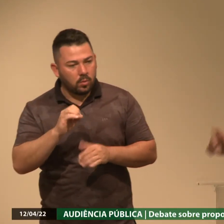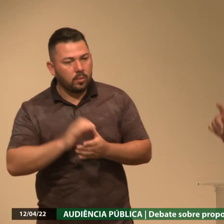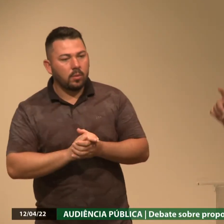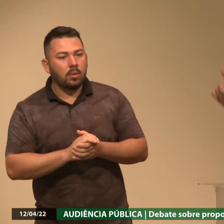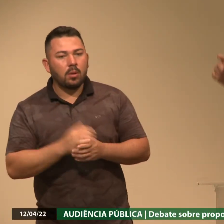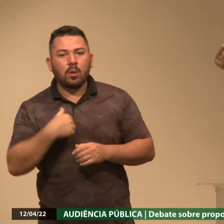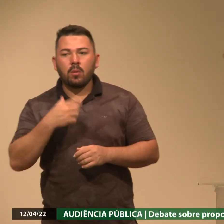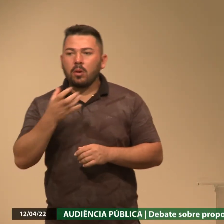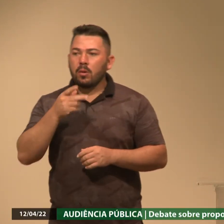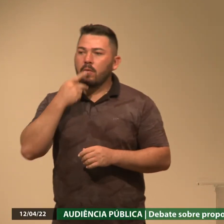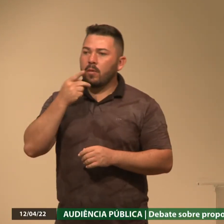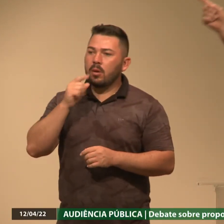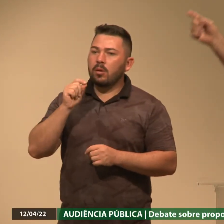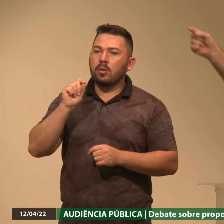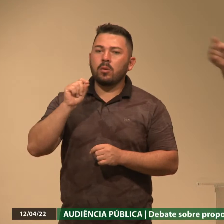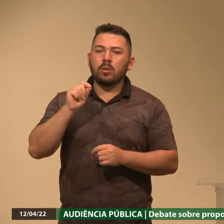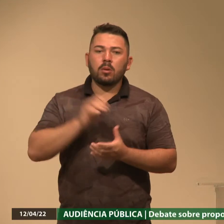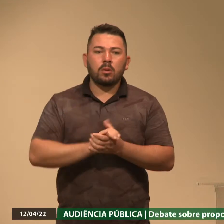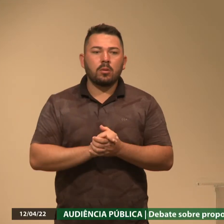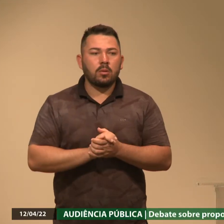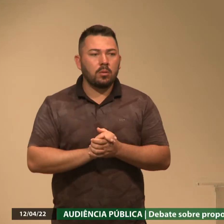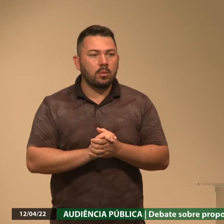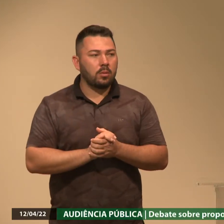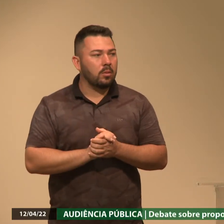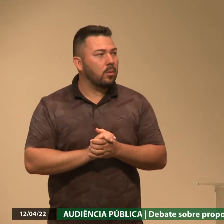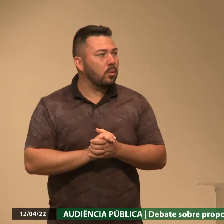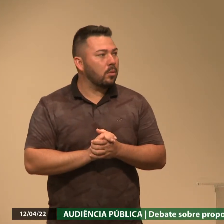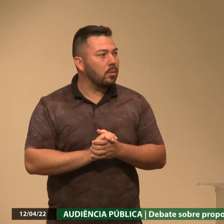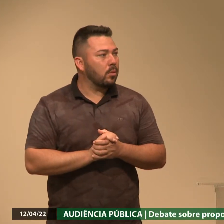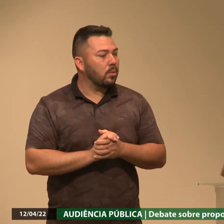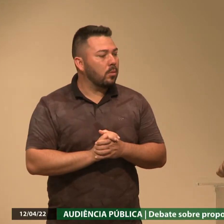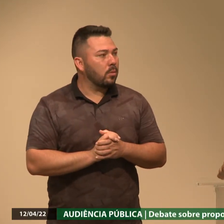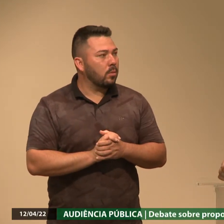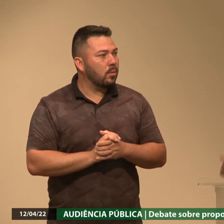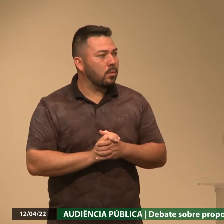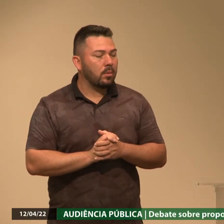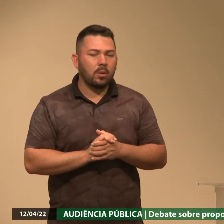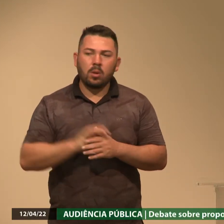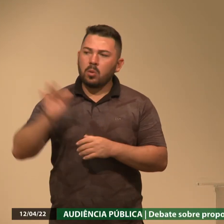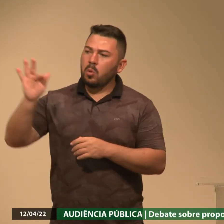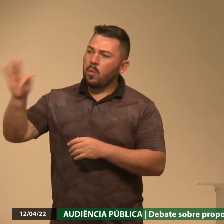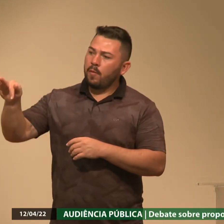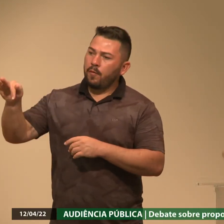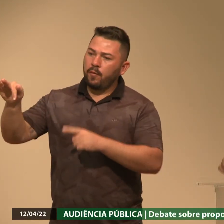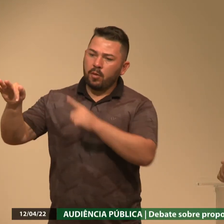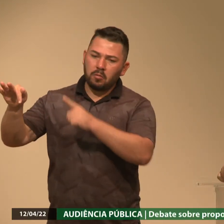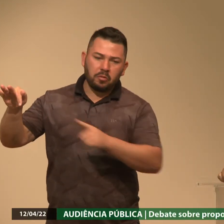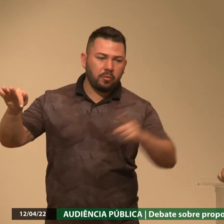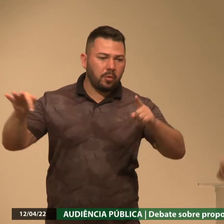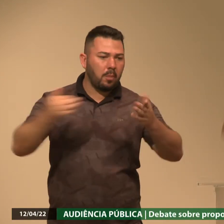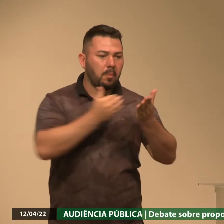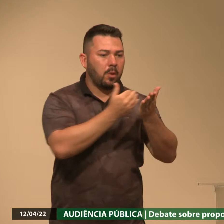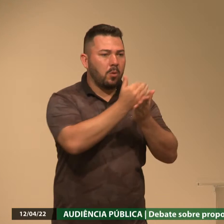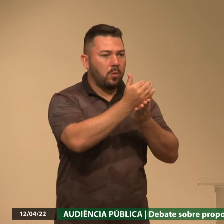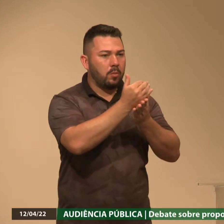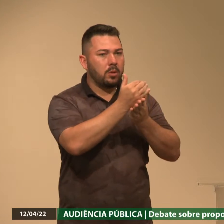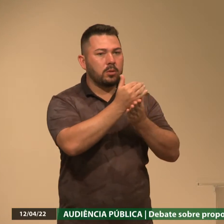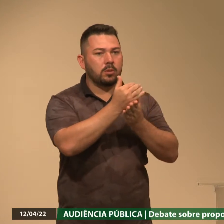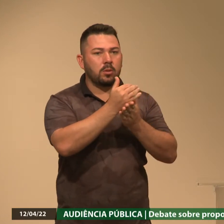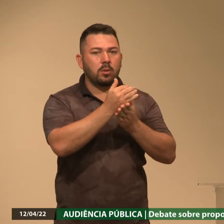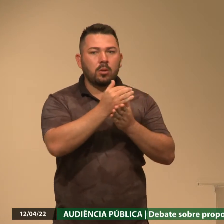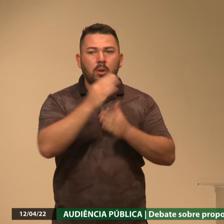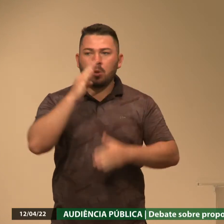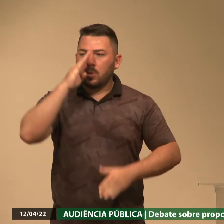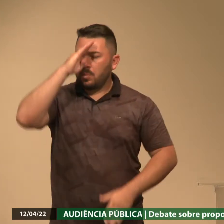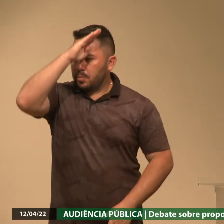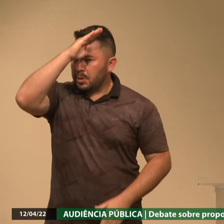Mas quero falar aqui do do fim Oi para o começo eu queria ligar o nosso presidente